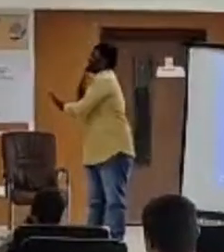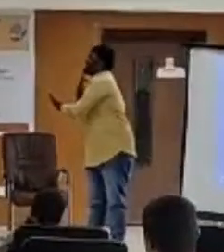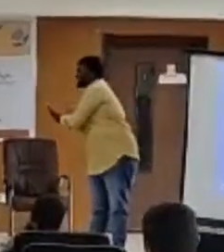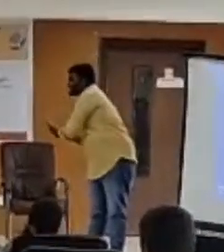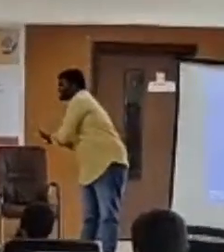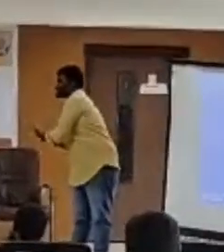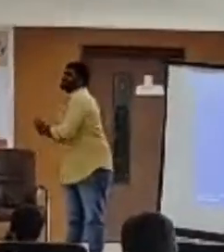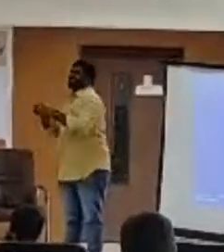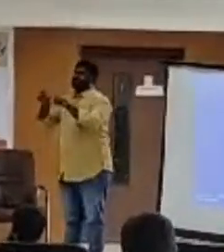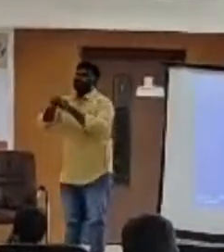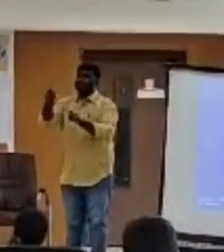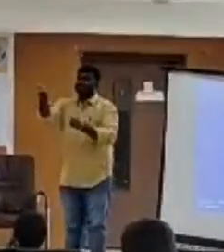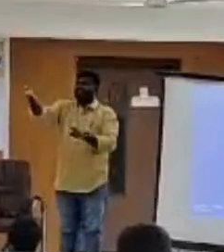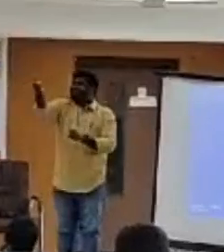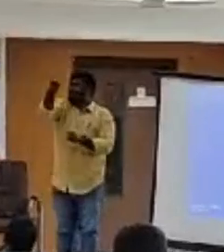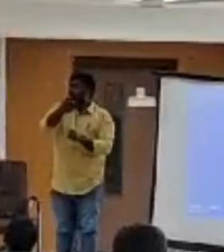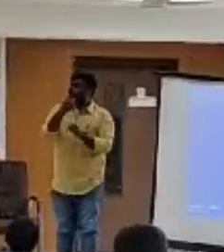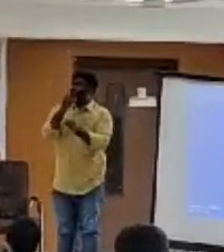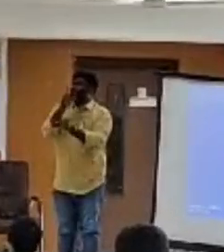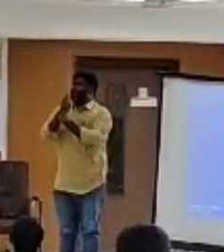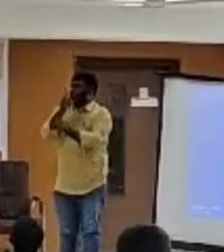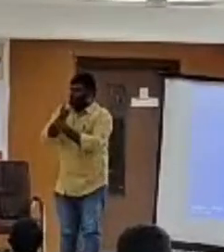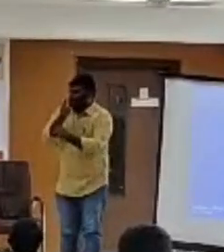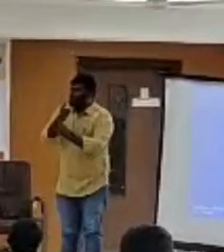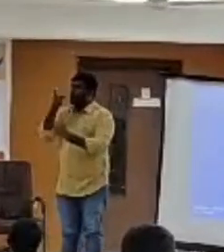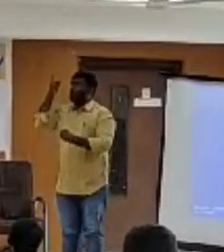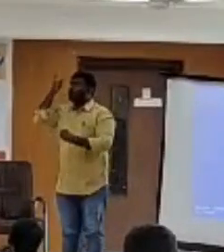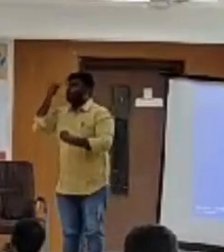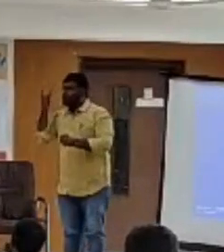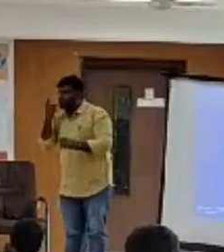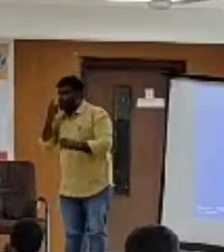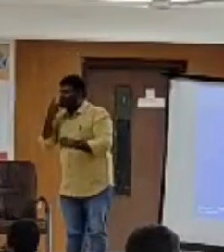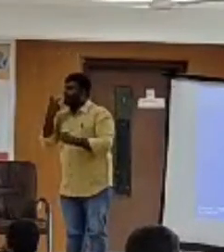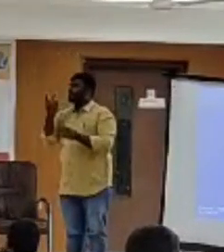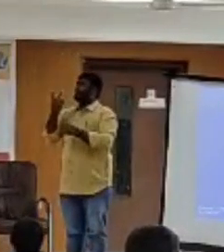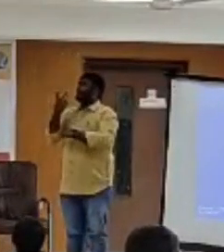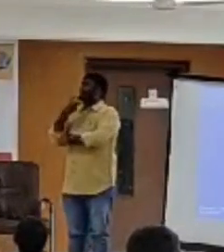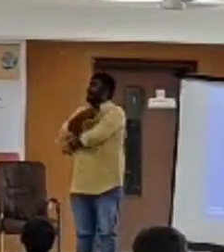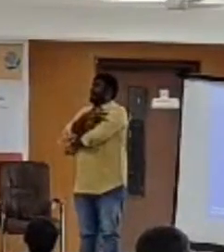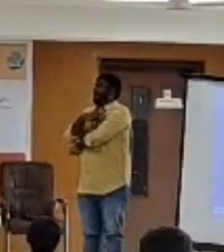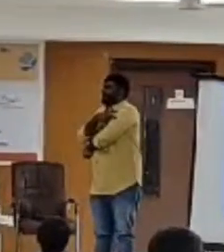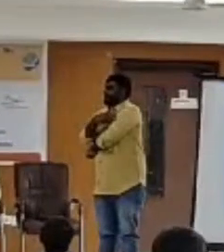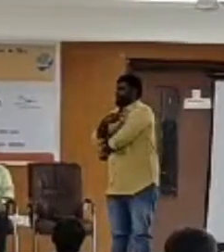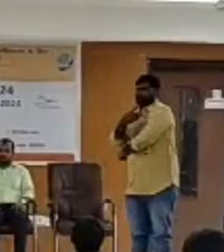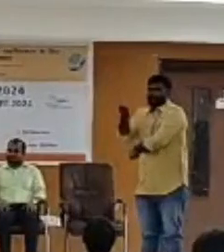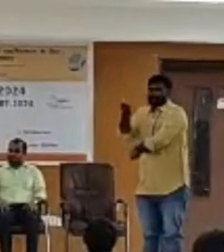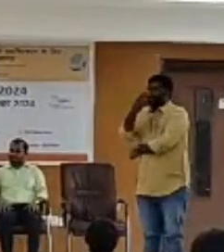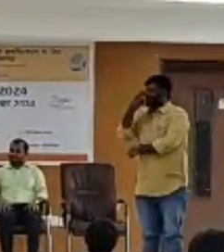ಈ ಪ್ಲೇಸ್ ಅಲ್ಲಿ ಏನ್ ಕೂತ್ಕೊಂಡಿದ್ದಾರೆ ಎಲ್ಲರಿಗೂ ಡಿಗ್ನಿಟರಿಗೂ, ನಿಮಗೂ ಎಲ್ಲರಿಗೂ, ಟೀಚರ್ಸಿಗೂ, ಪೇರೆಂಟ್ಸಿಗೂ,